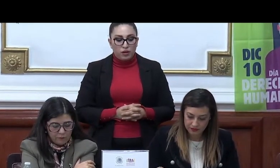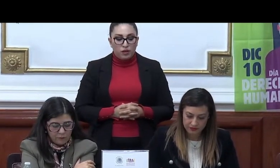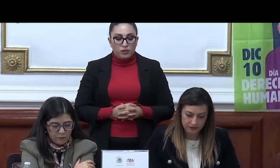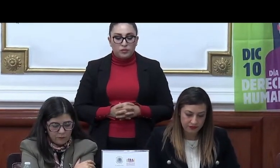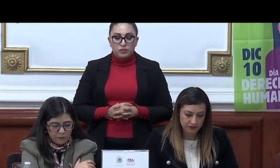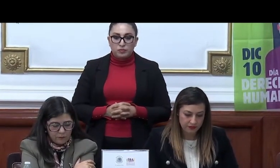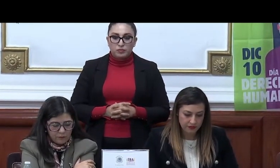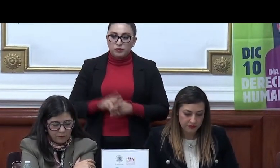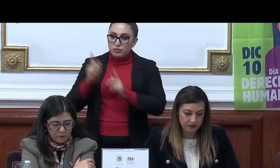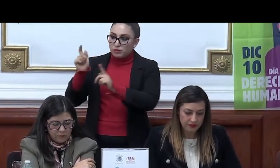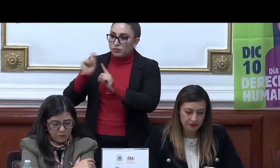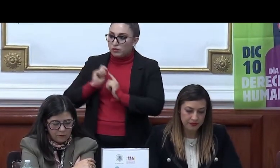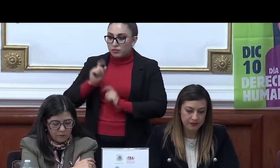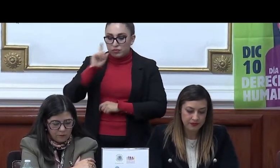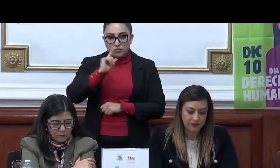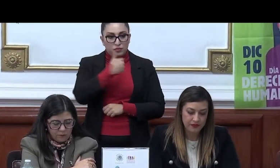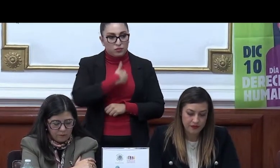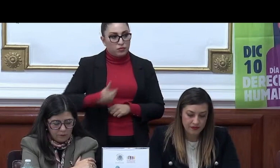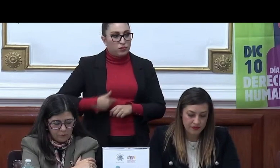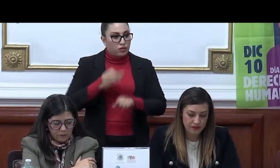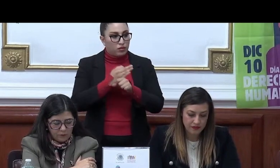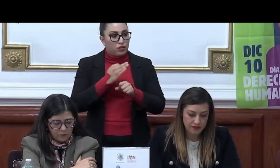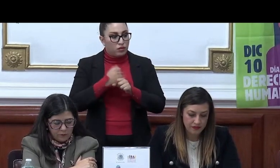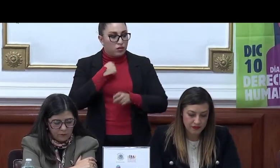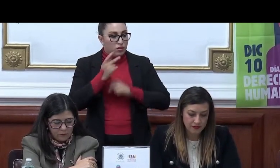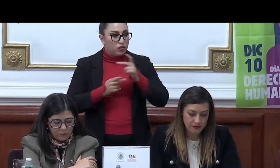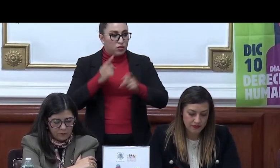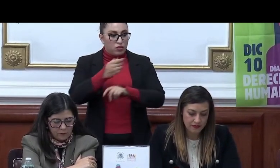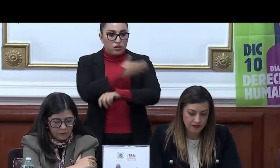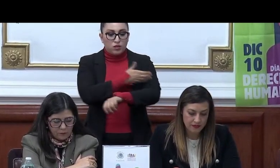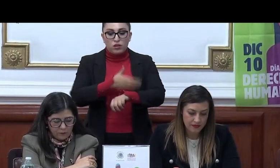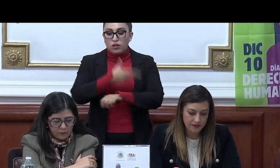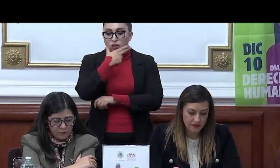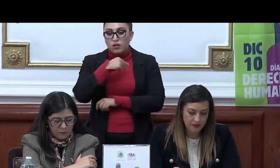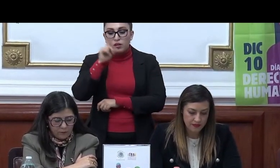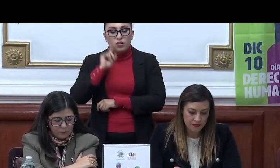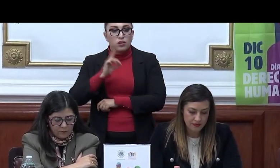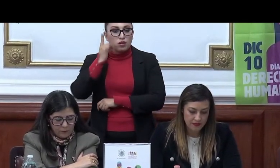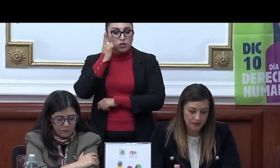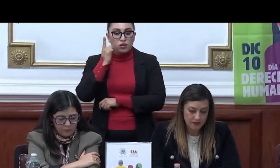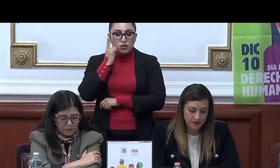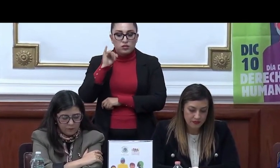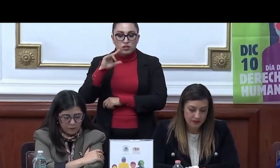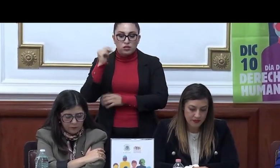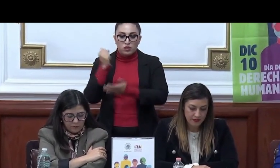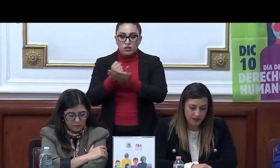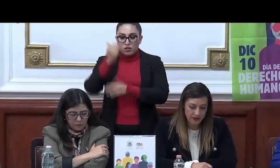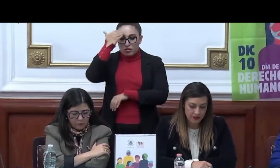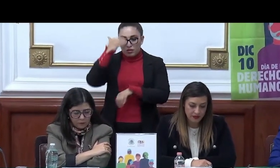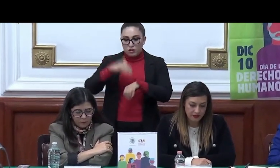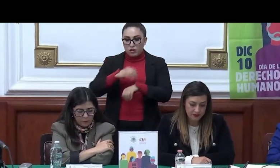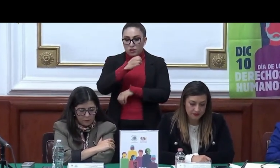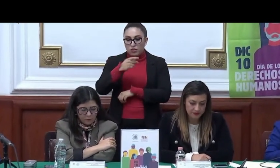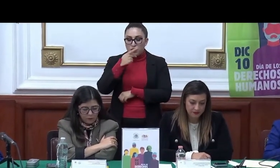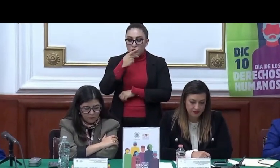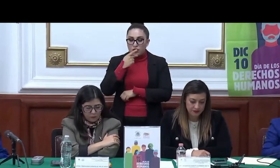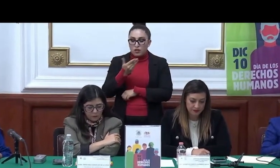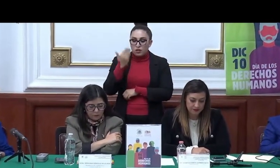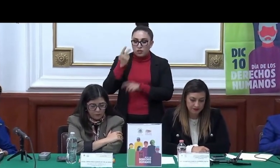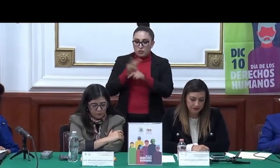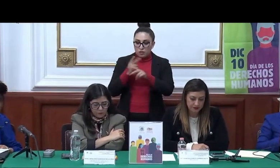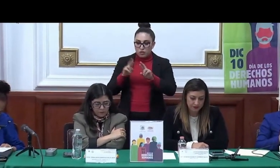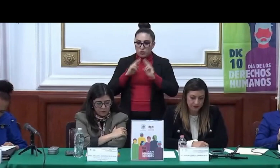Por instrucciones de la Presidencia, se pone a consideración del Pleno de esta comisión la versión estenográfica de la sesión